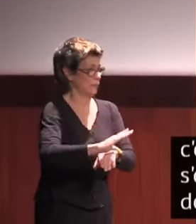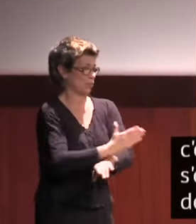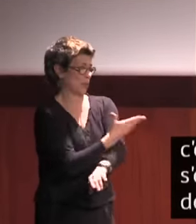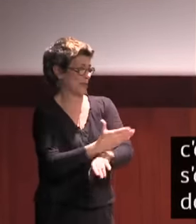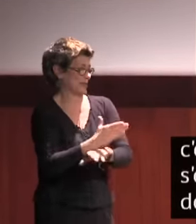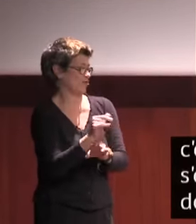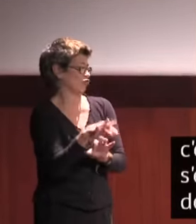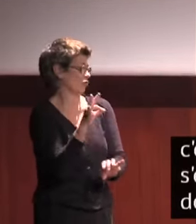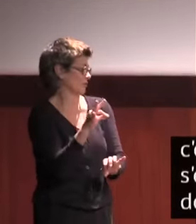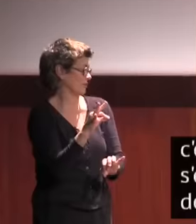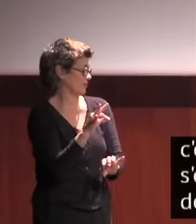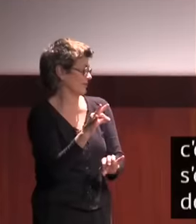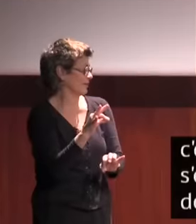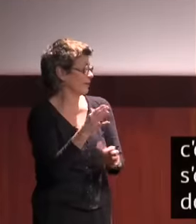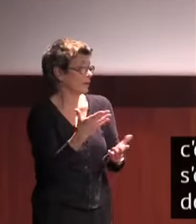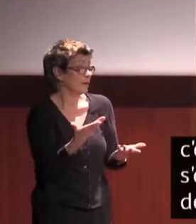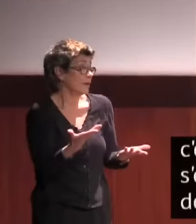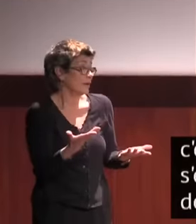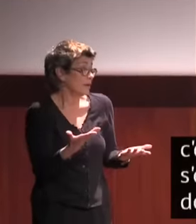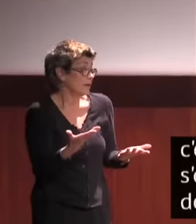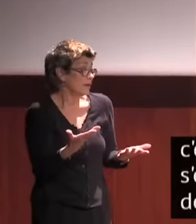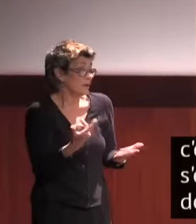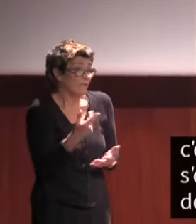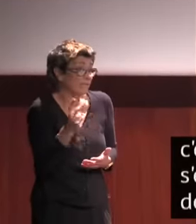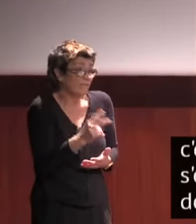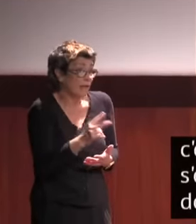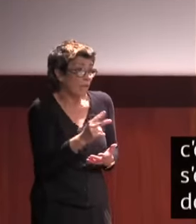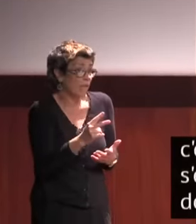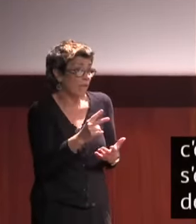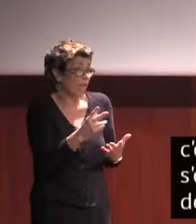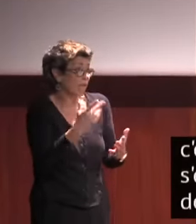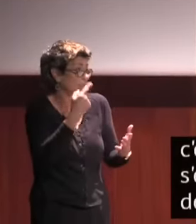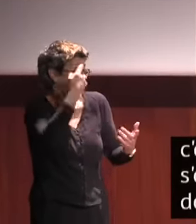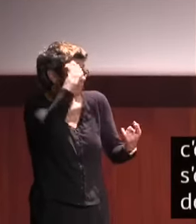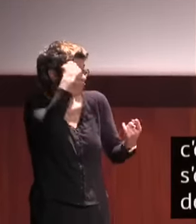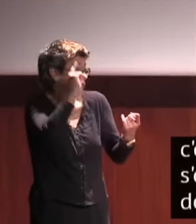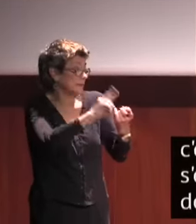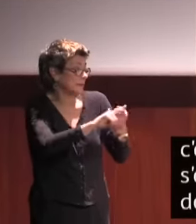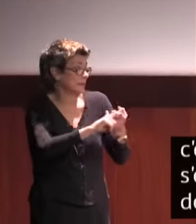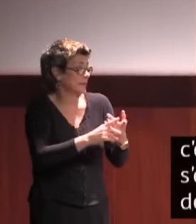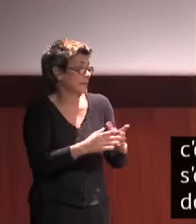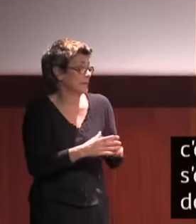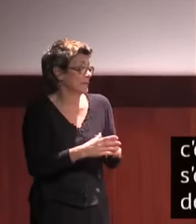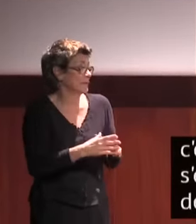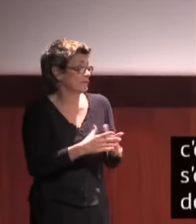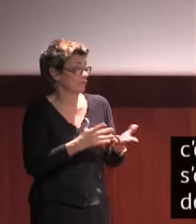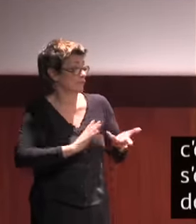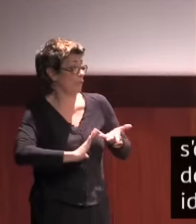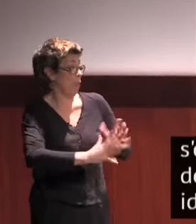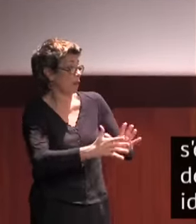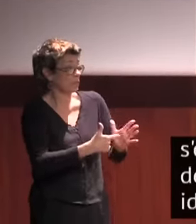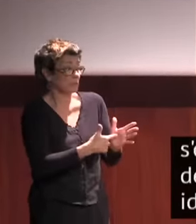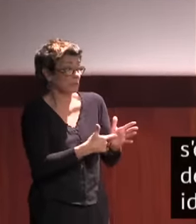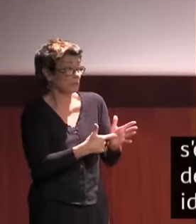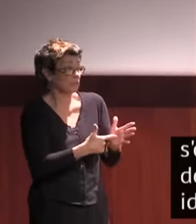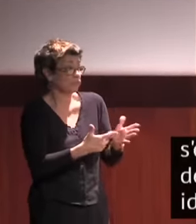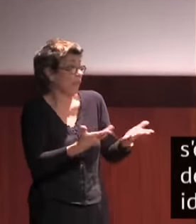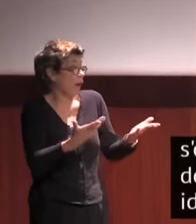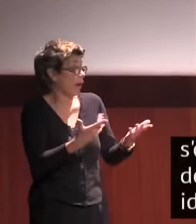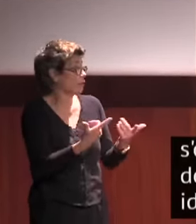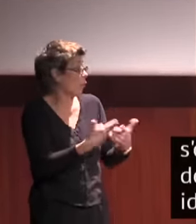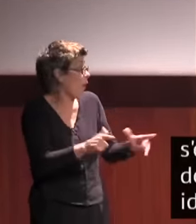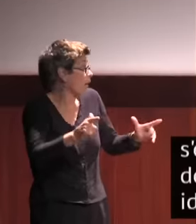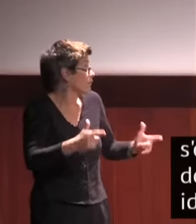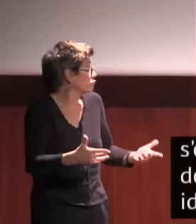spécialisé poésie. Parce que, voilà, c'est vraiment cette idée que la langue des signes, c'est une langue, et donc